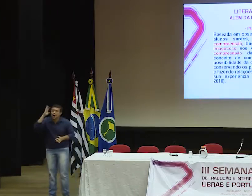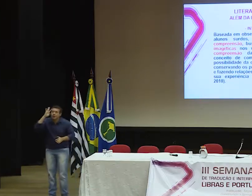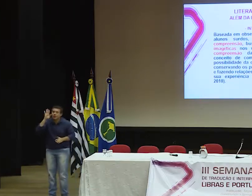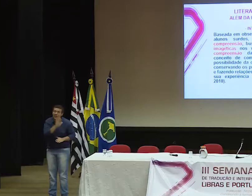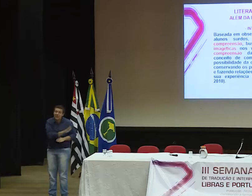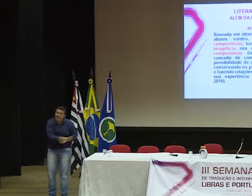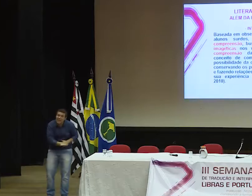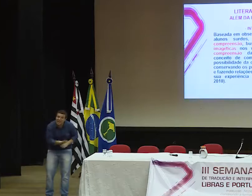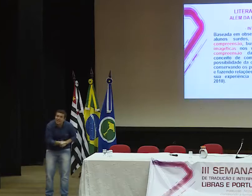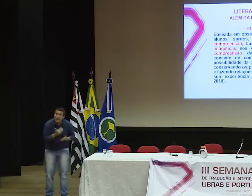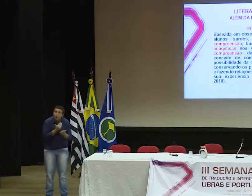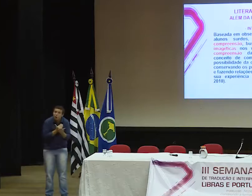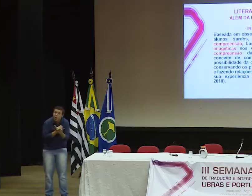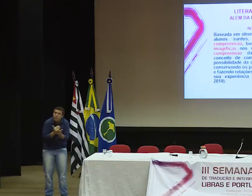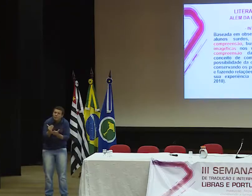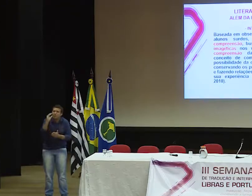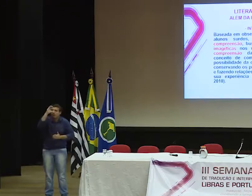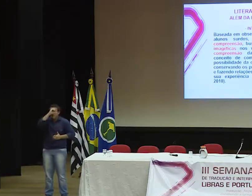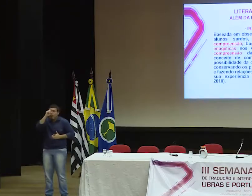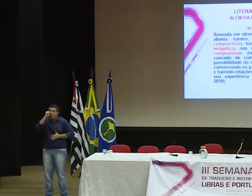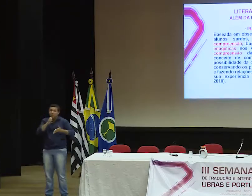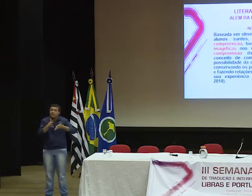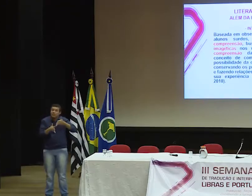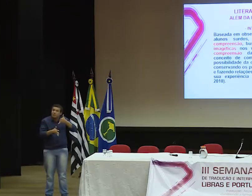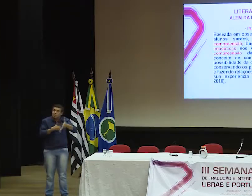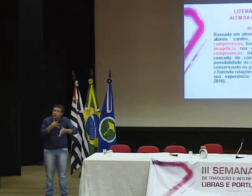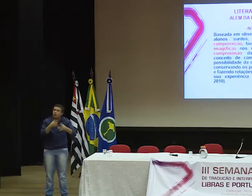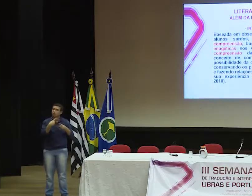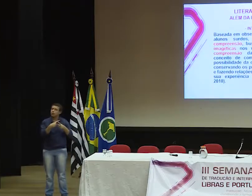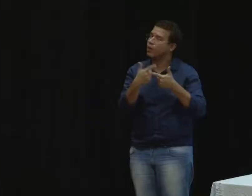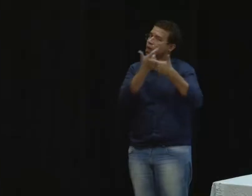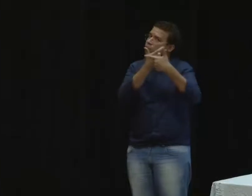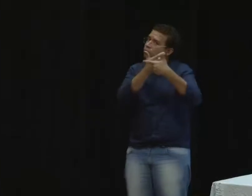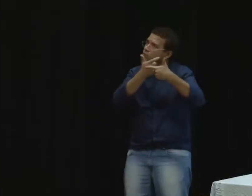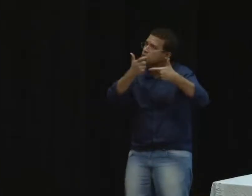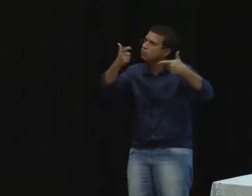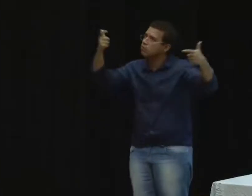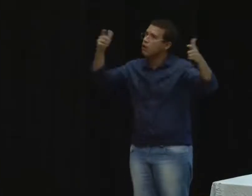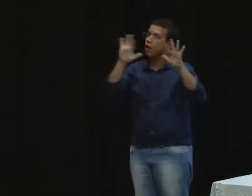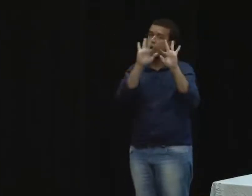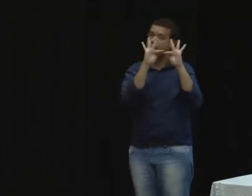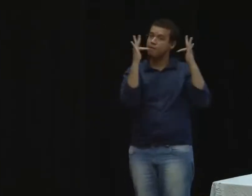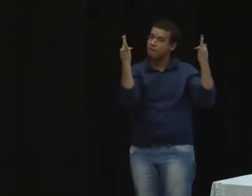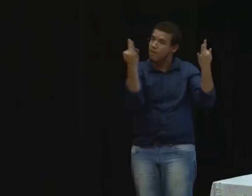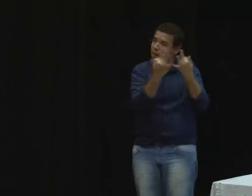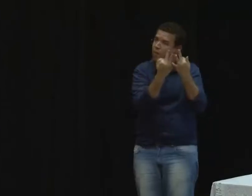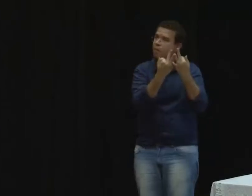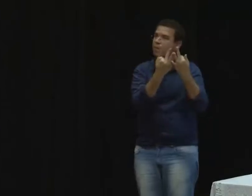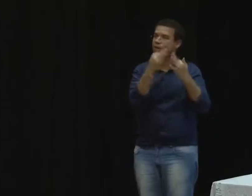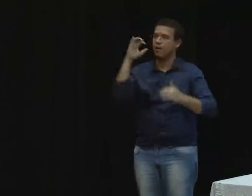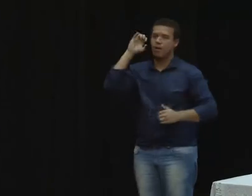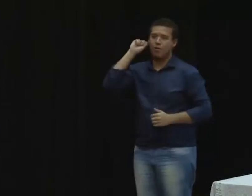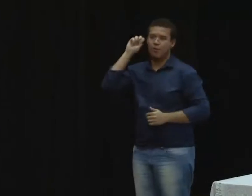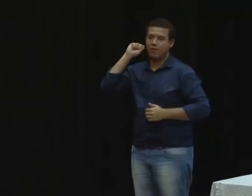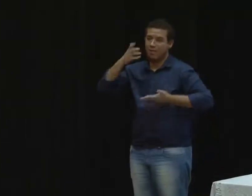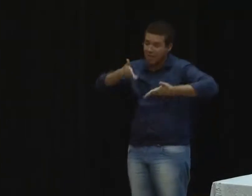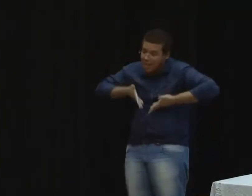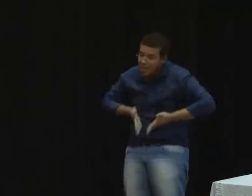imagem, e as crianças estavam em fase inicial de aprendizado da língua de sinais. A maioria das famílias